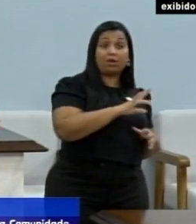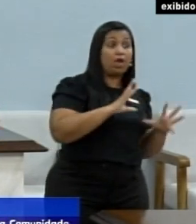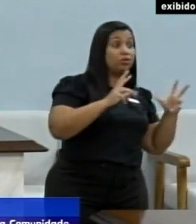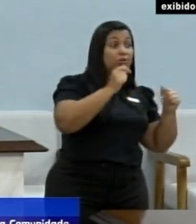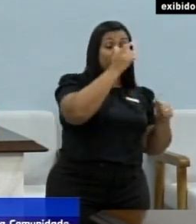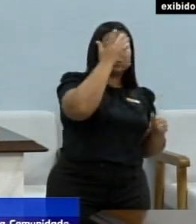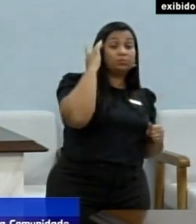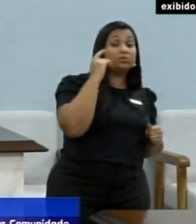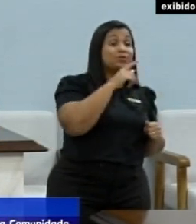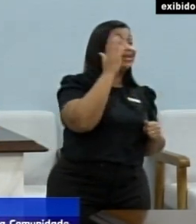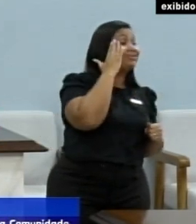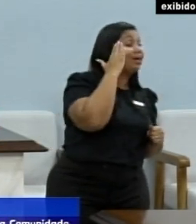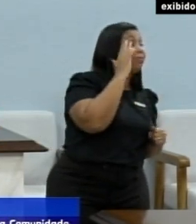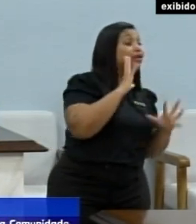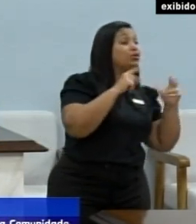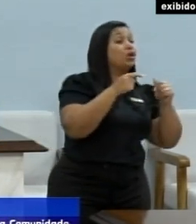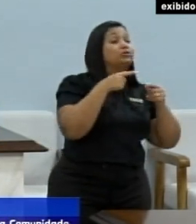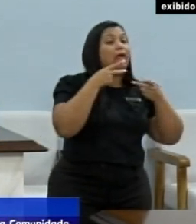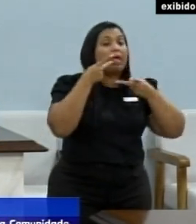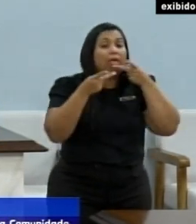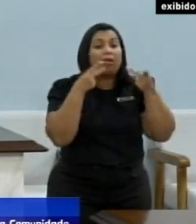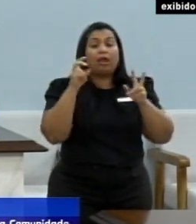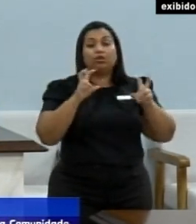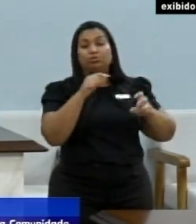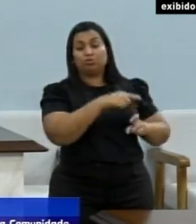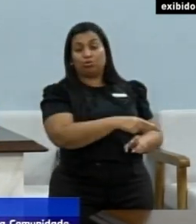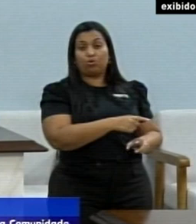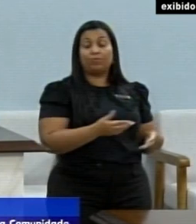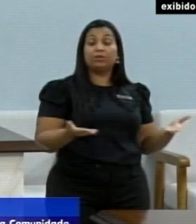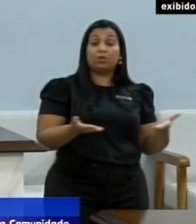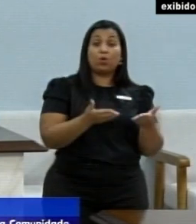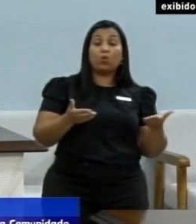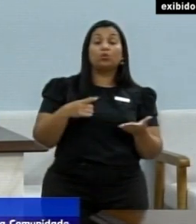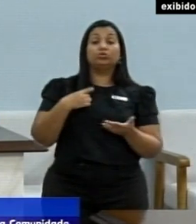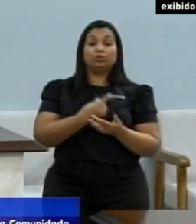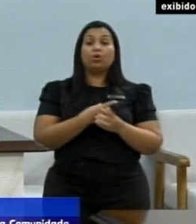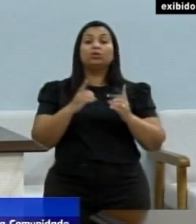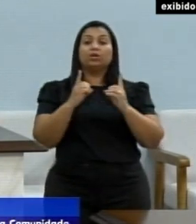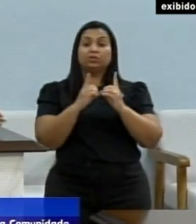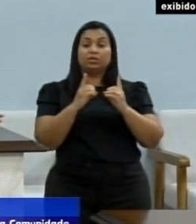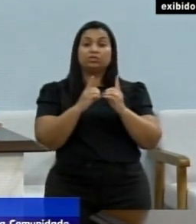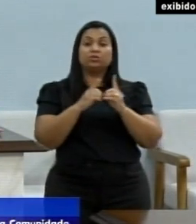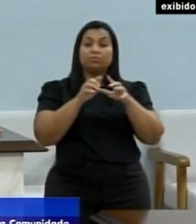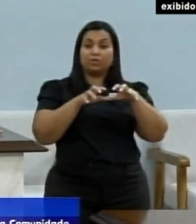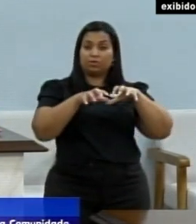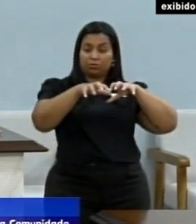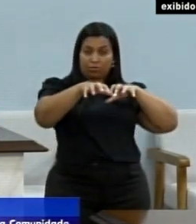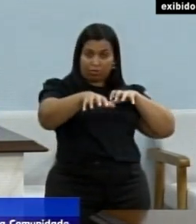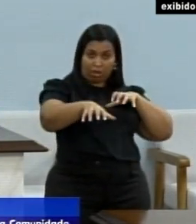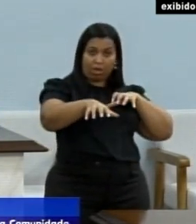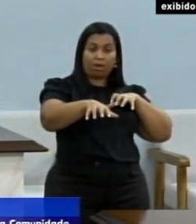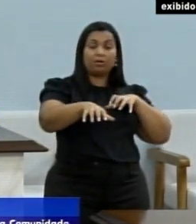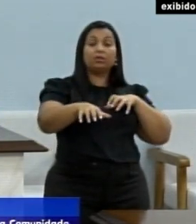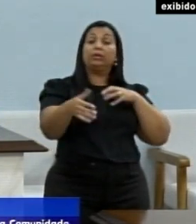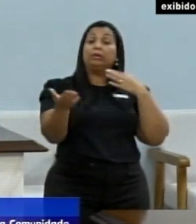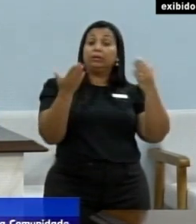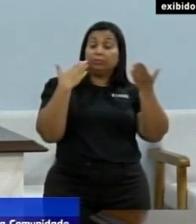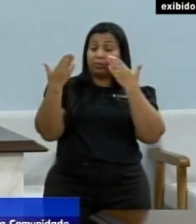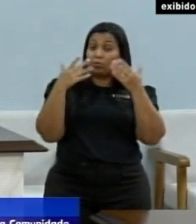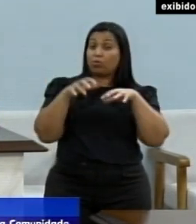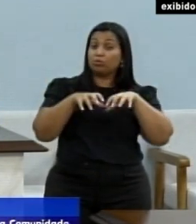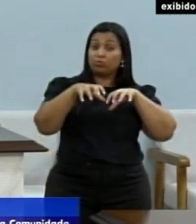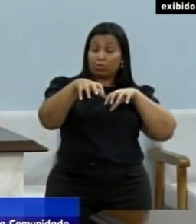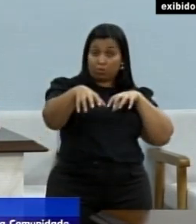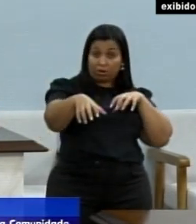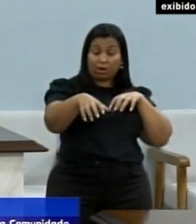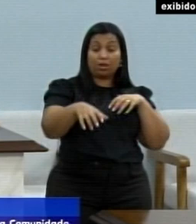vai falar dela naquele momento. Então, ela nos procura. Hoje a gente atende online, então nós temos o apoio terapêutico online,